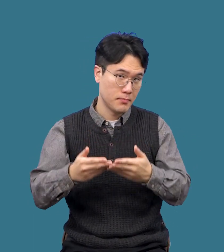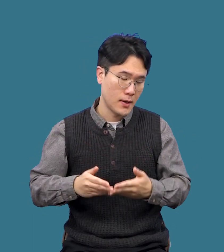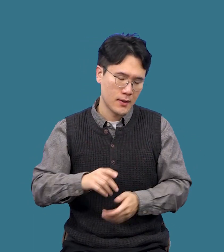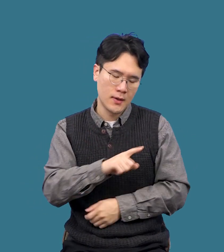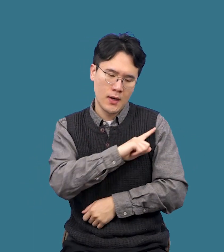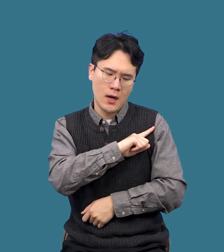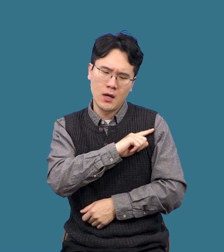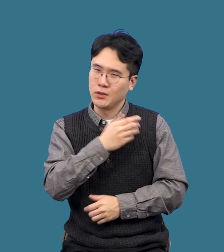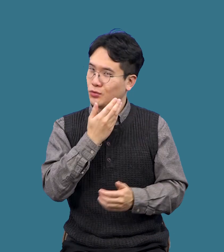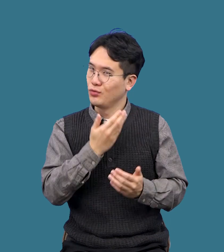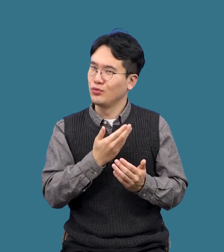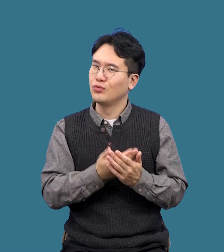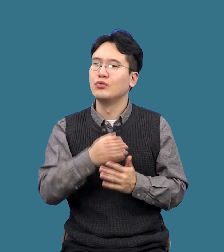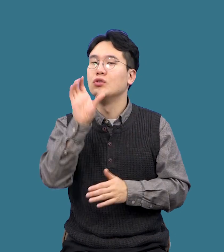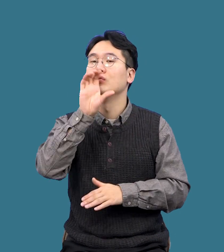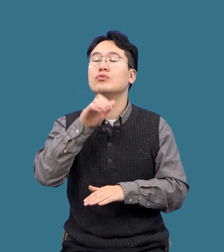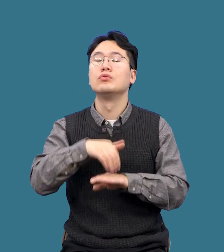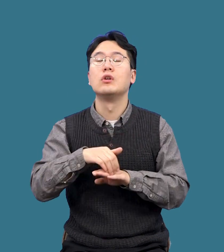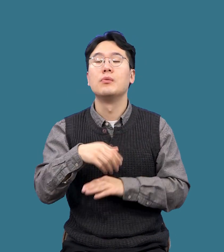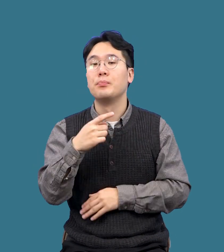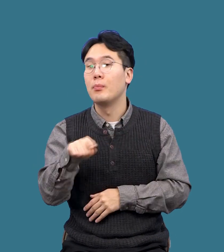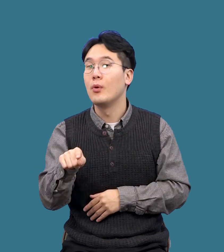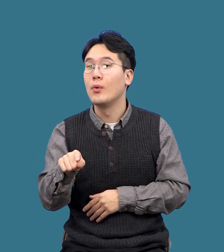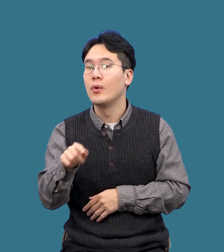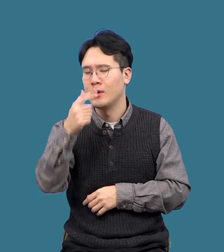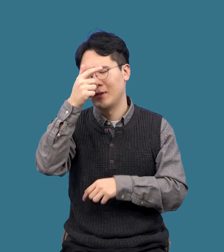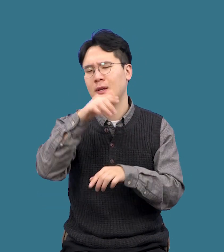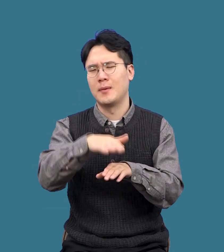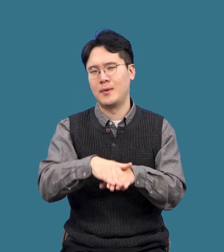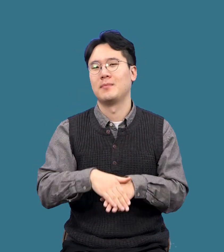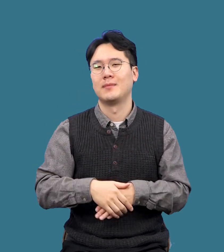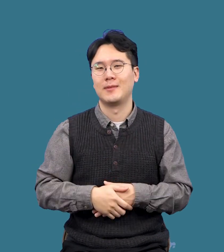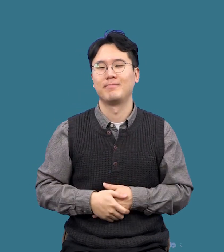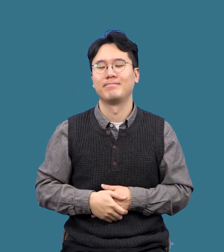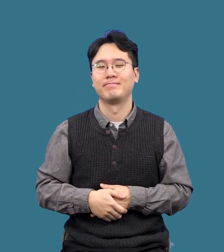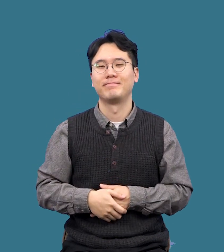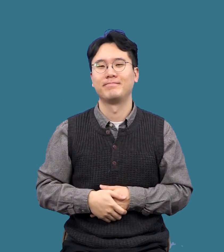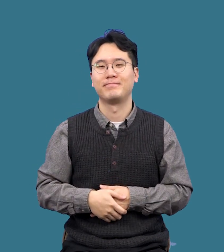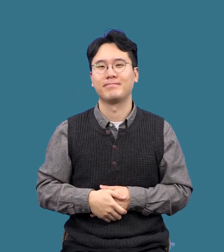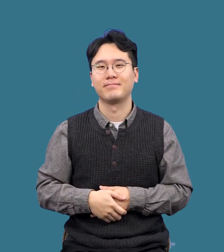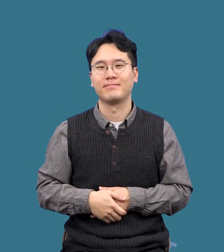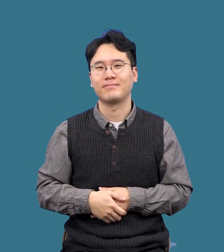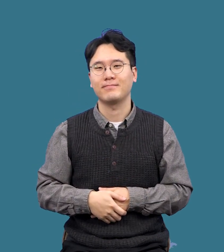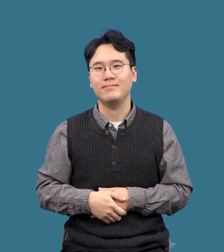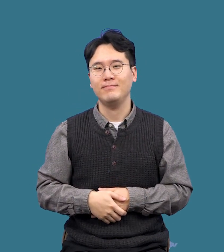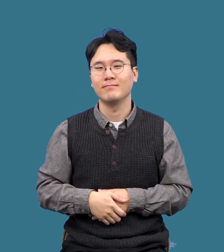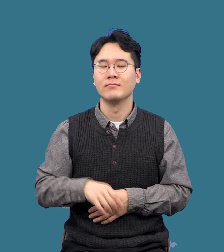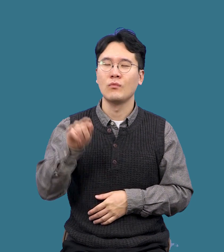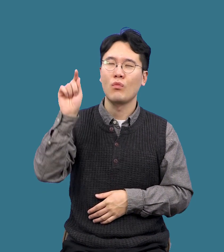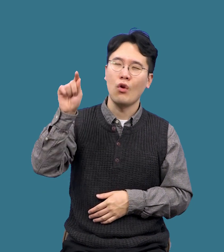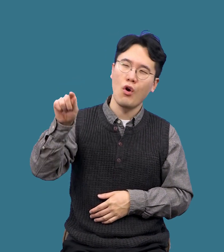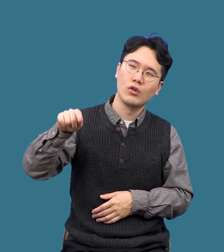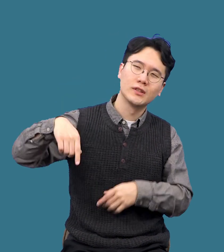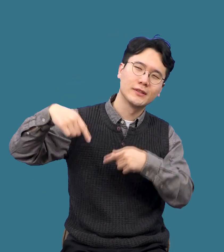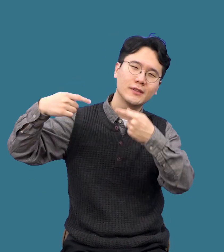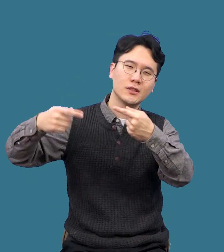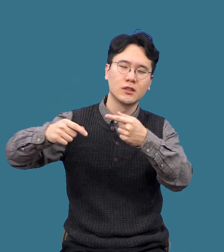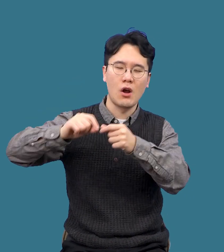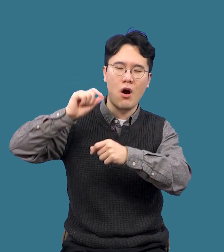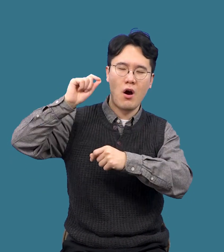가장 중요한 훈련이 있다면 뭘까요? 예배의 훈련인 것입니다. 거기 가서 영원히 예배하기